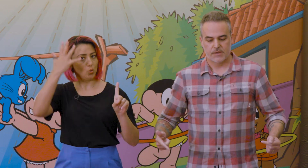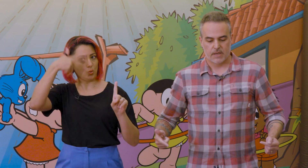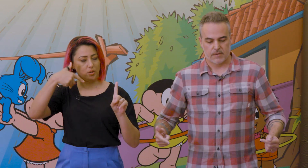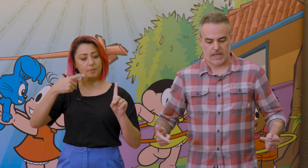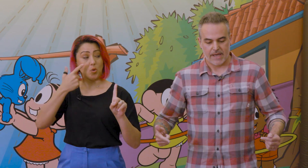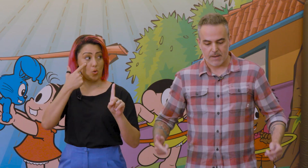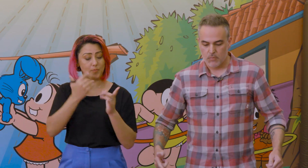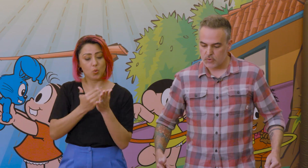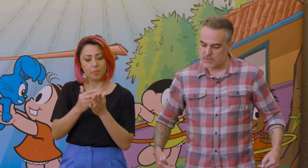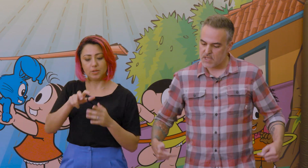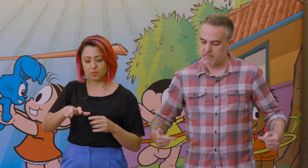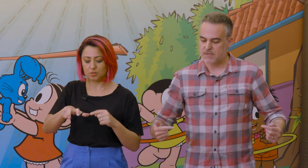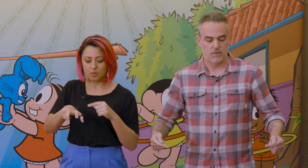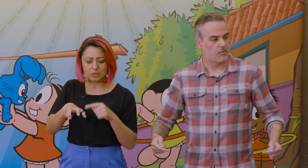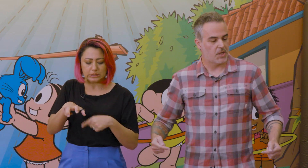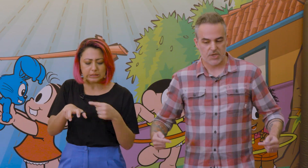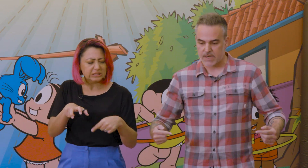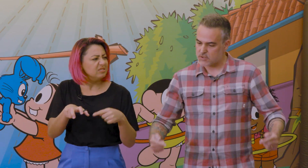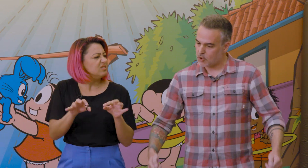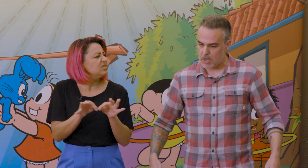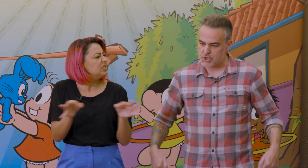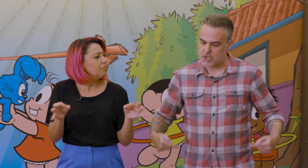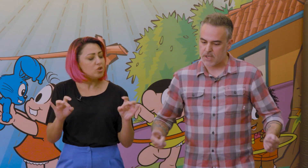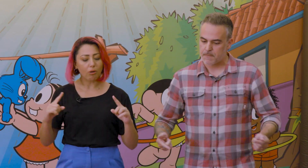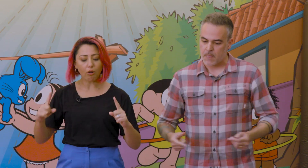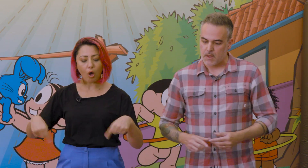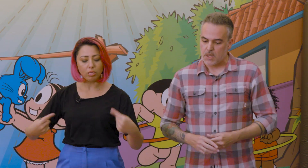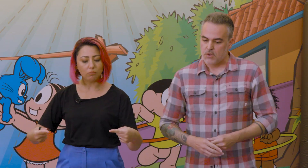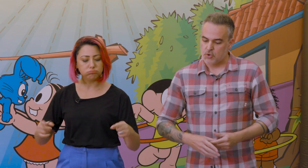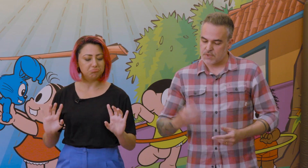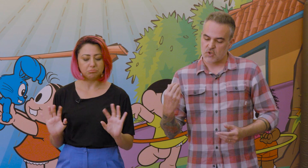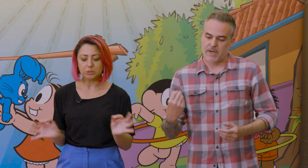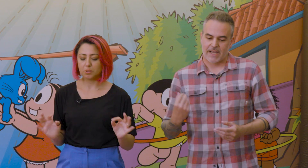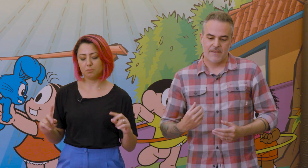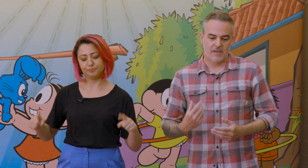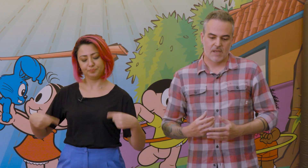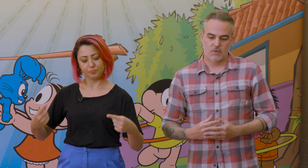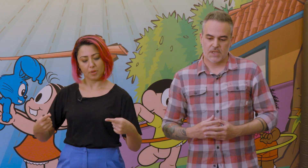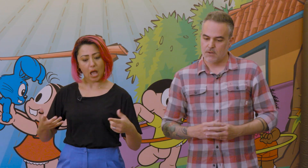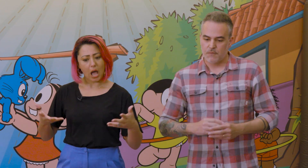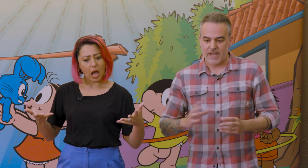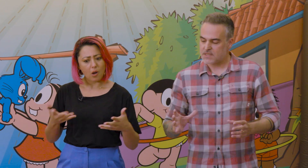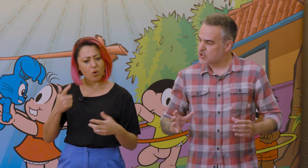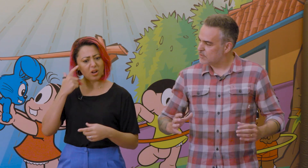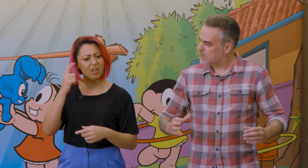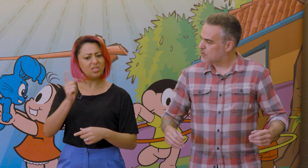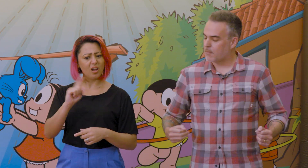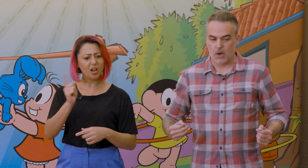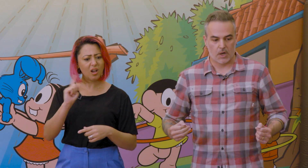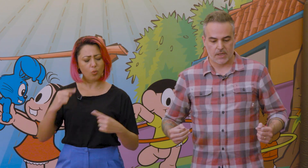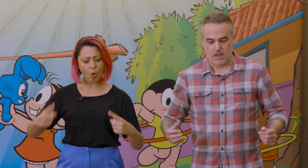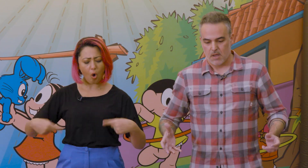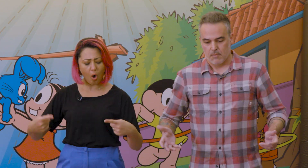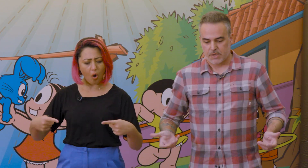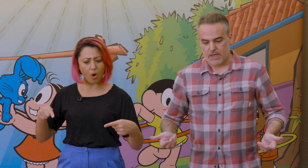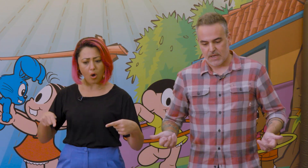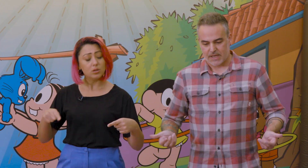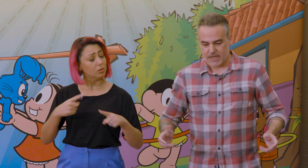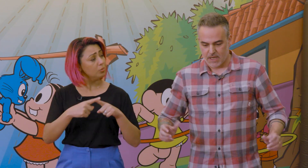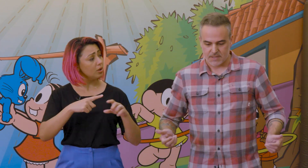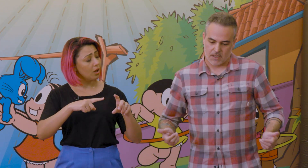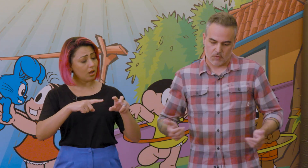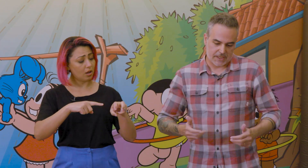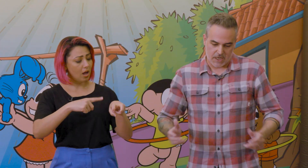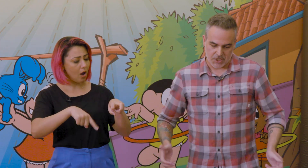de roda ela era muito simples visualmente, ela era só uma rodinha. De uns anos para cá, entendemos que não faz sentido ser só uma roda, porque